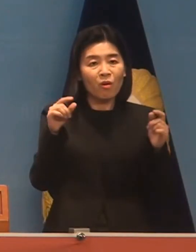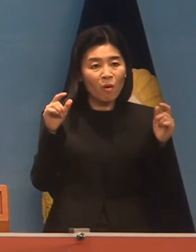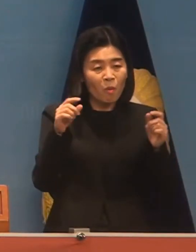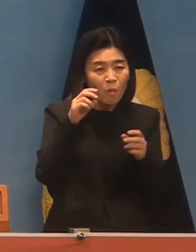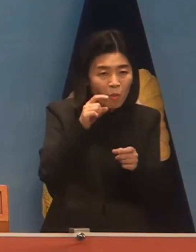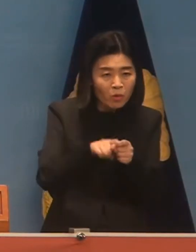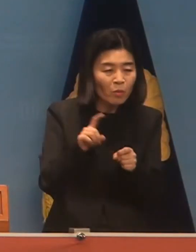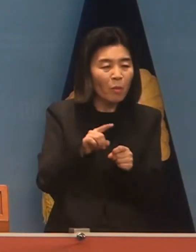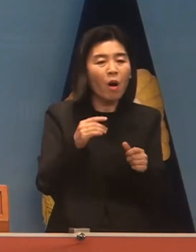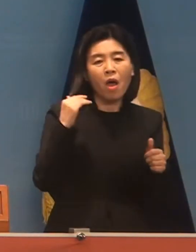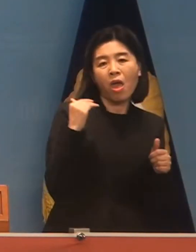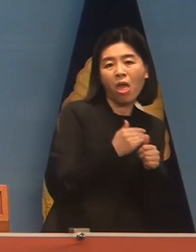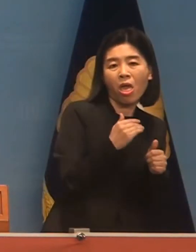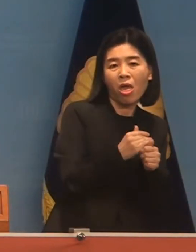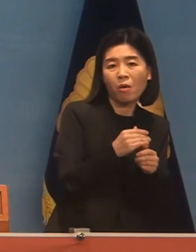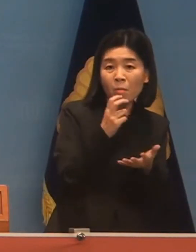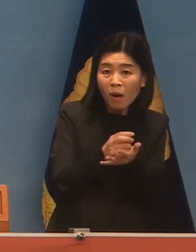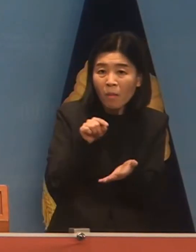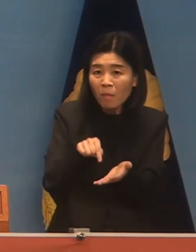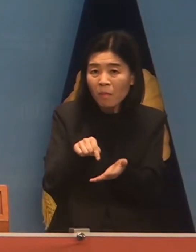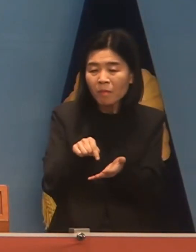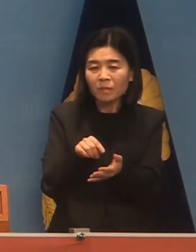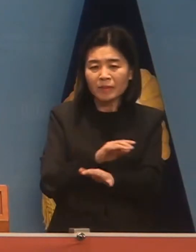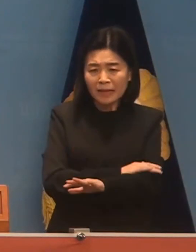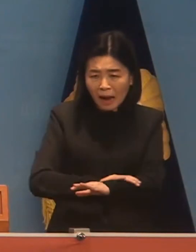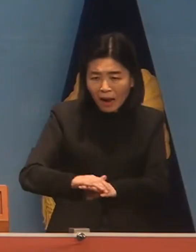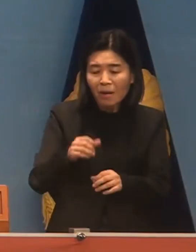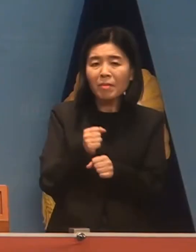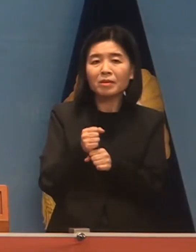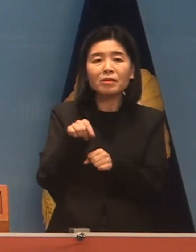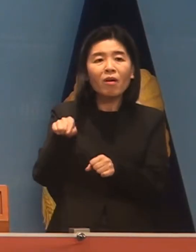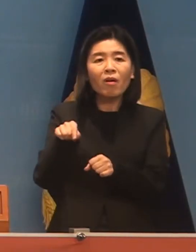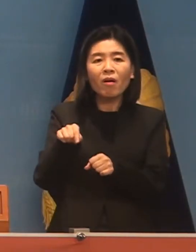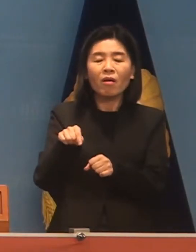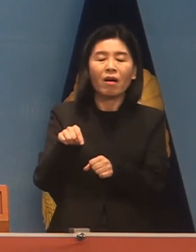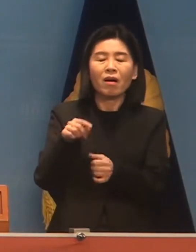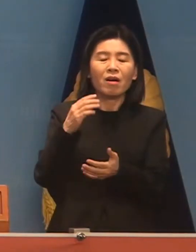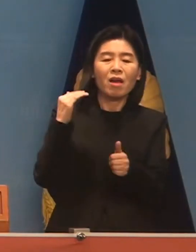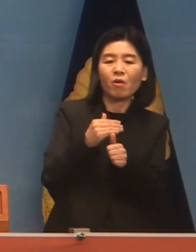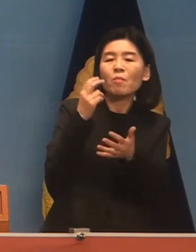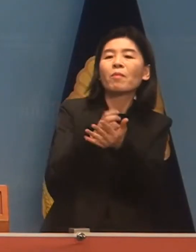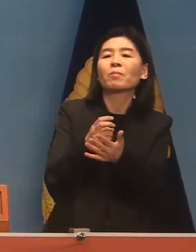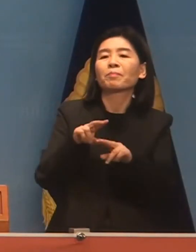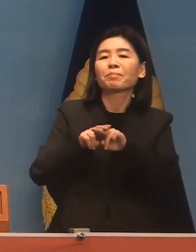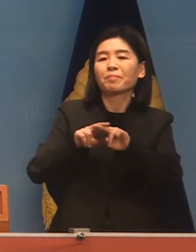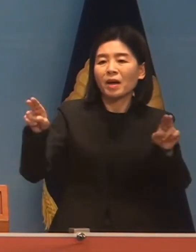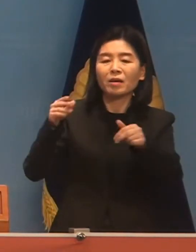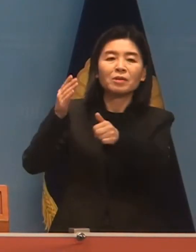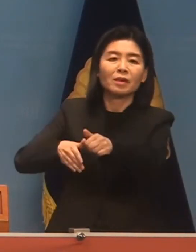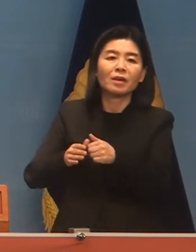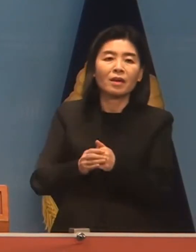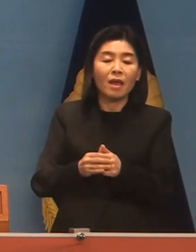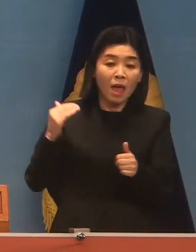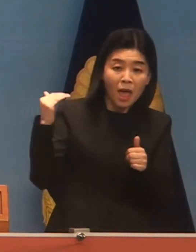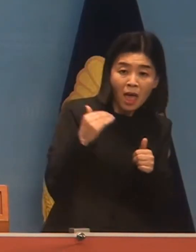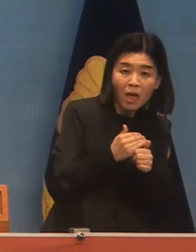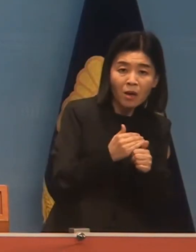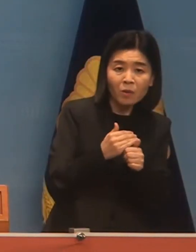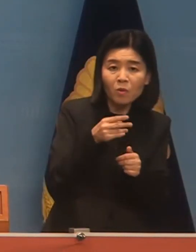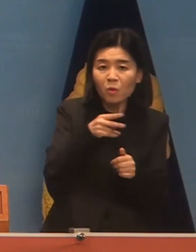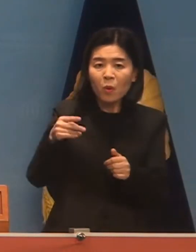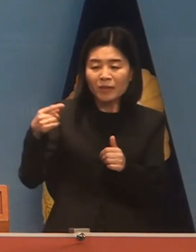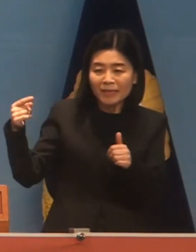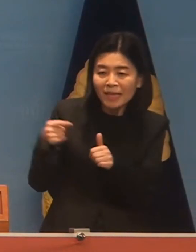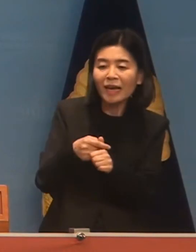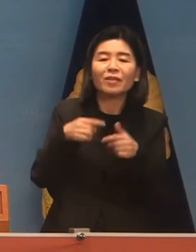수 있게 만든 법이라고도 합니다. 정리해고법은 철폐돼야 합니다. 해고는 살인이라는 말을 들어보셨을